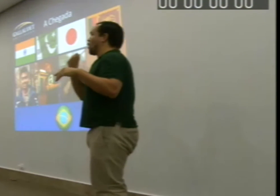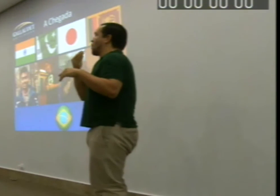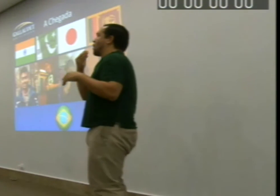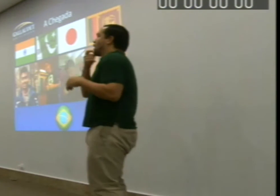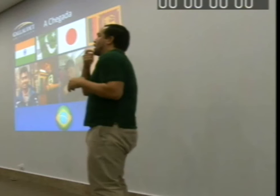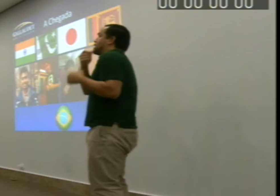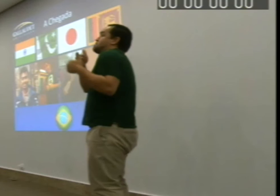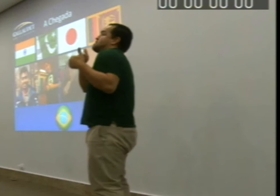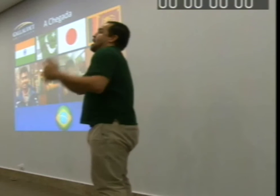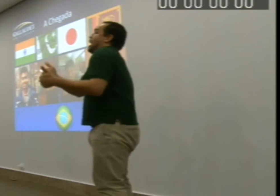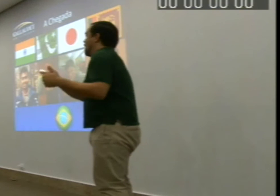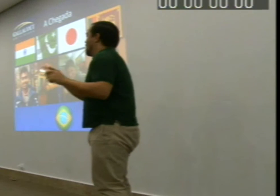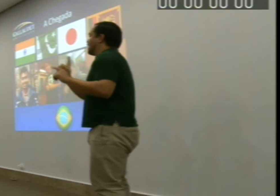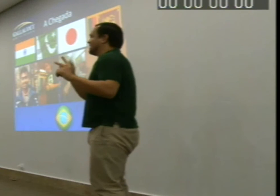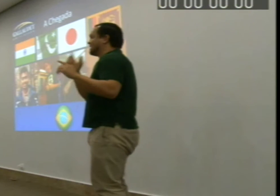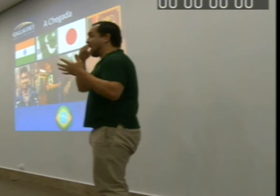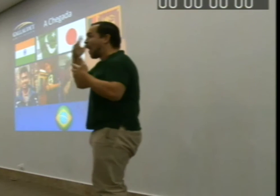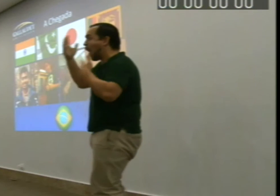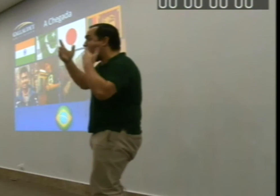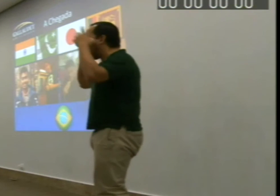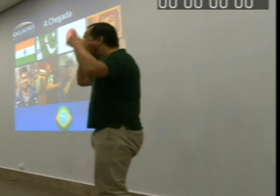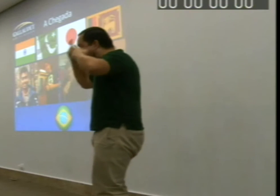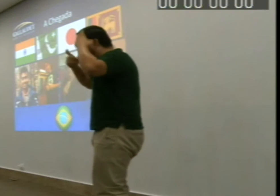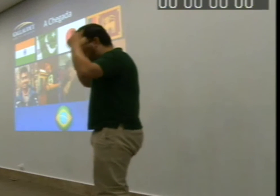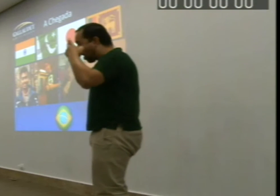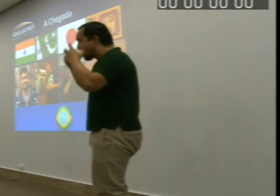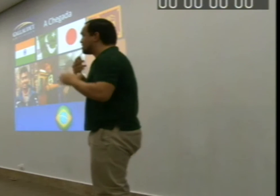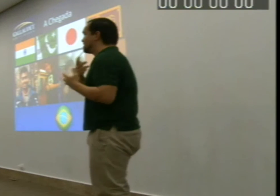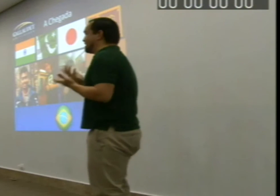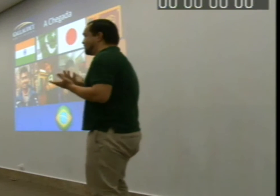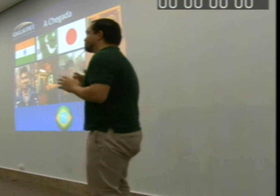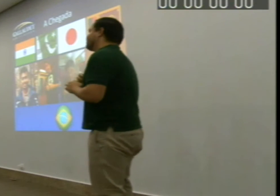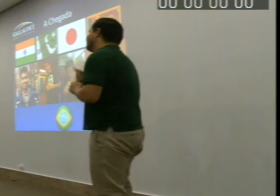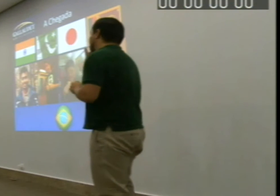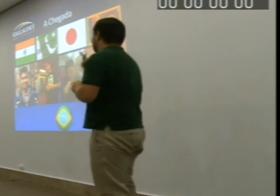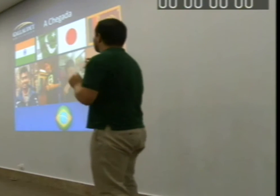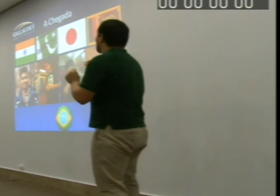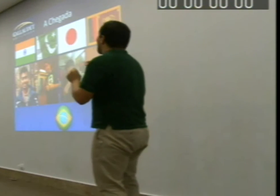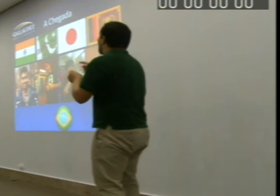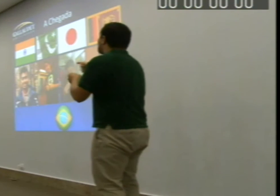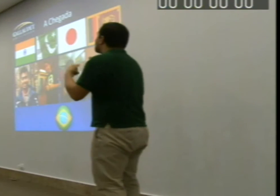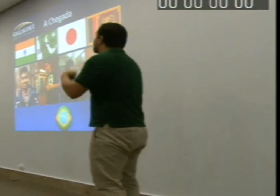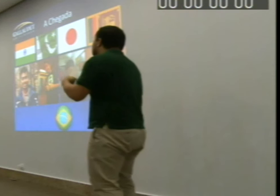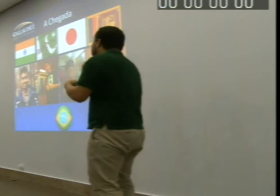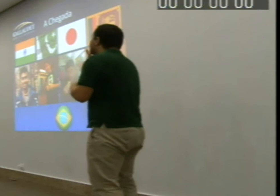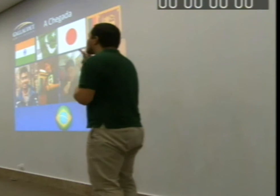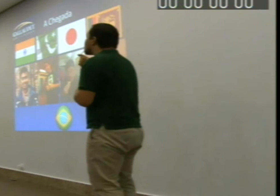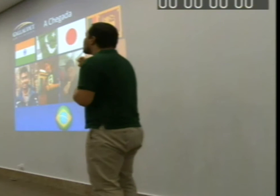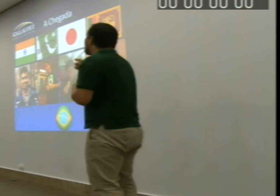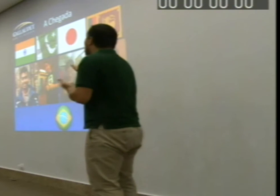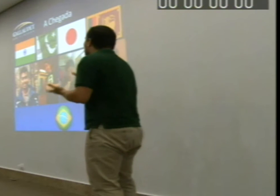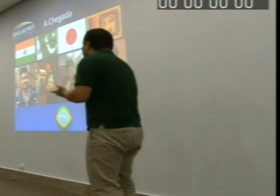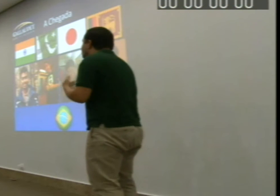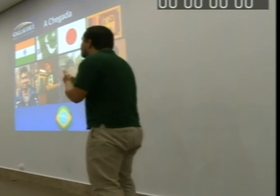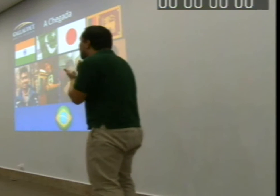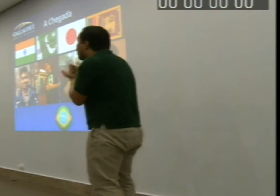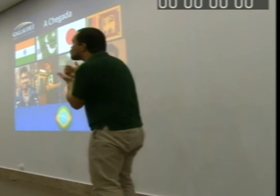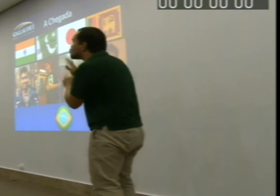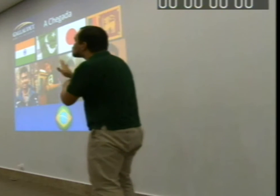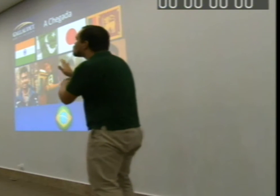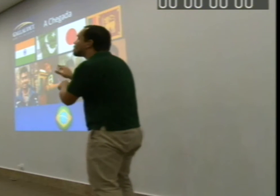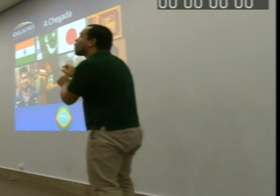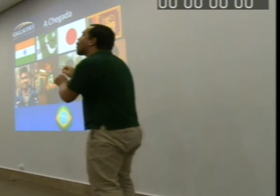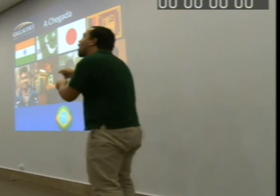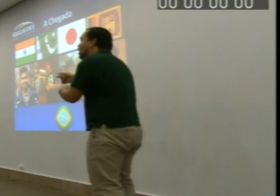meu inglês ou não porque o meu inglês não é muito fluente não é muito bom mas eu confio ou se eu vou entender o